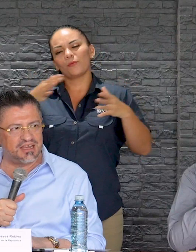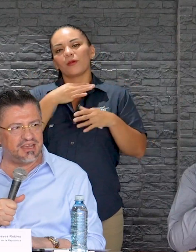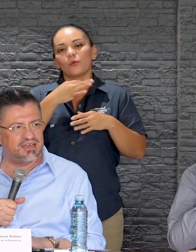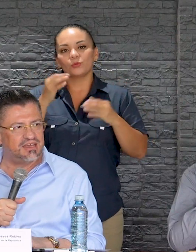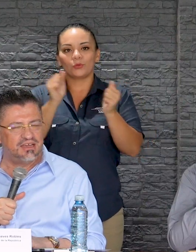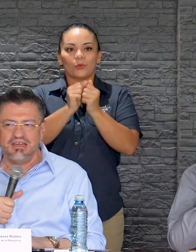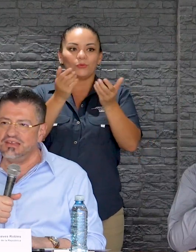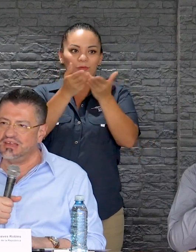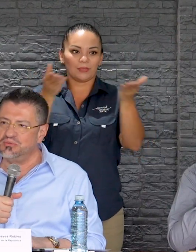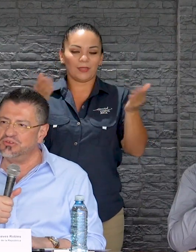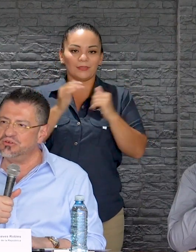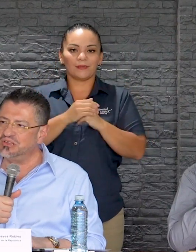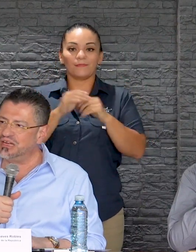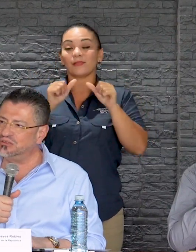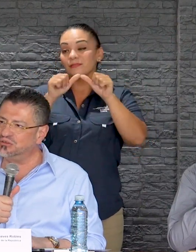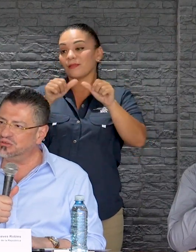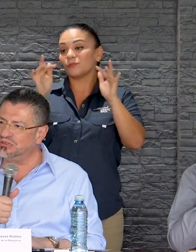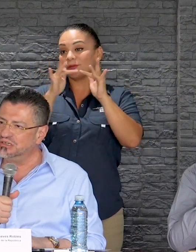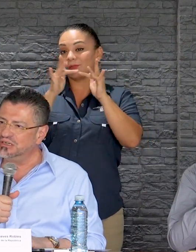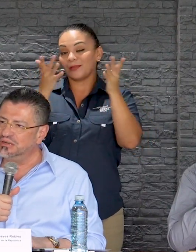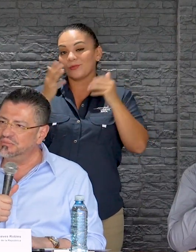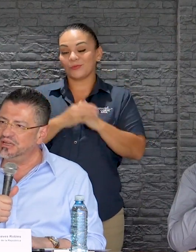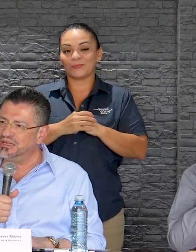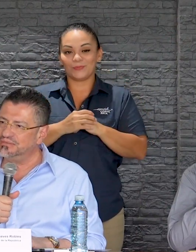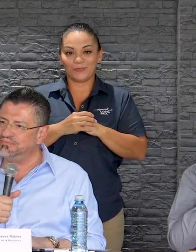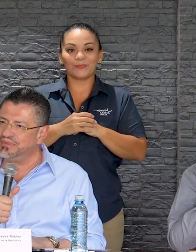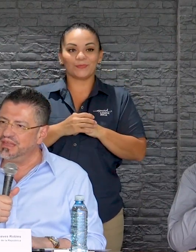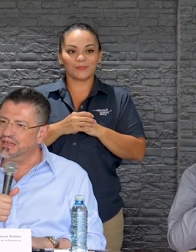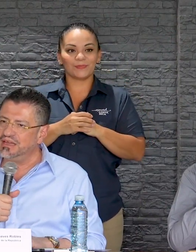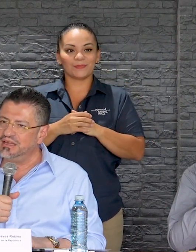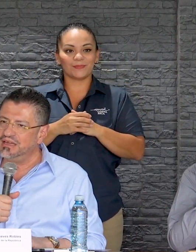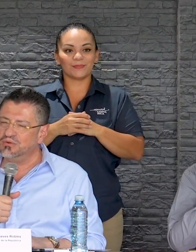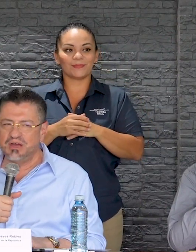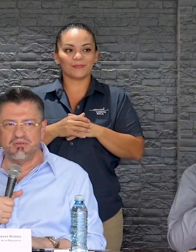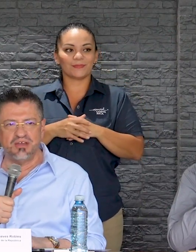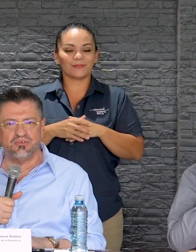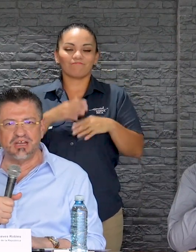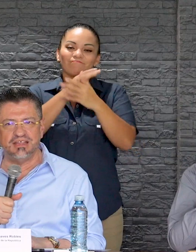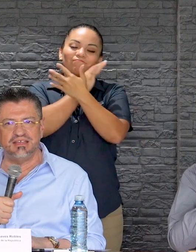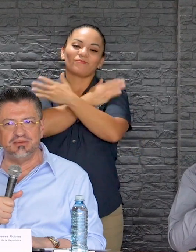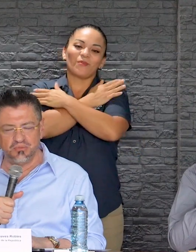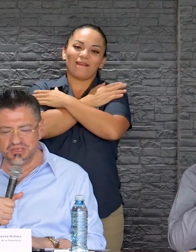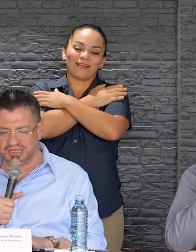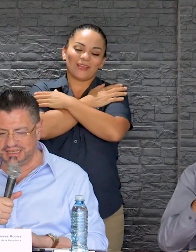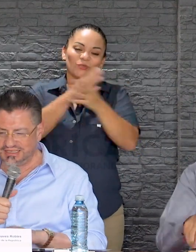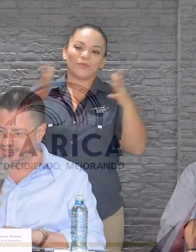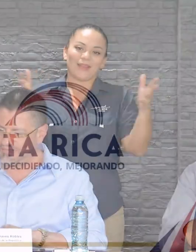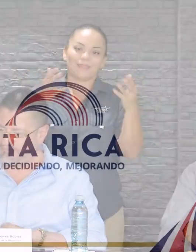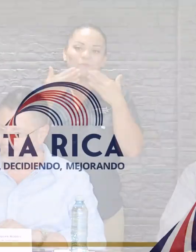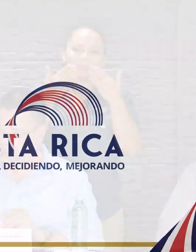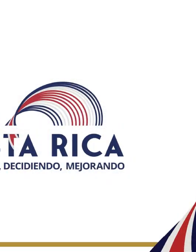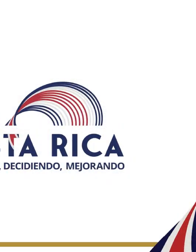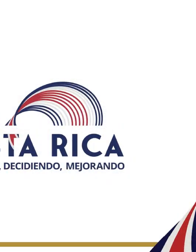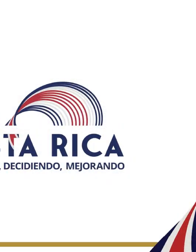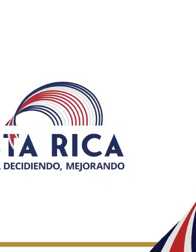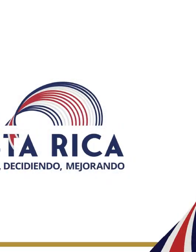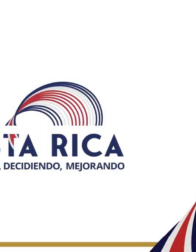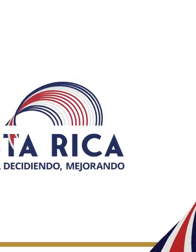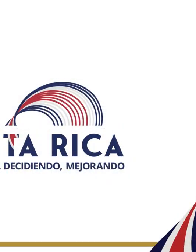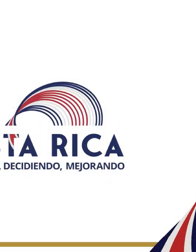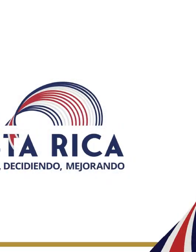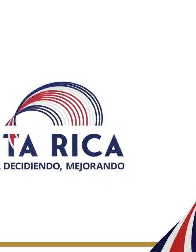estar aquí y seguimos en contacto, ¿verdad? Un abrazo grande. Muchas gracias.